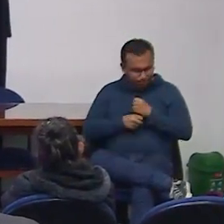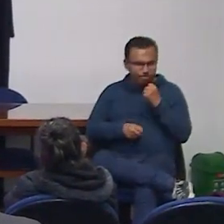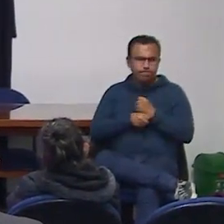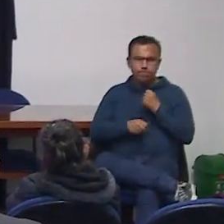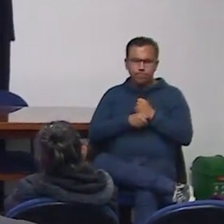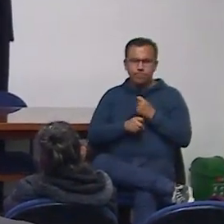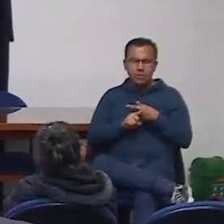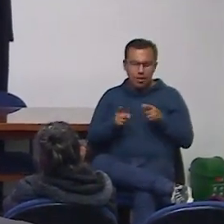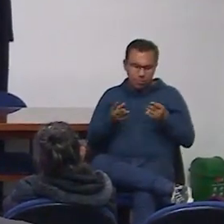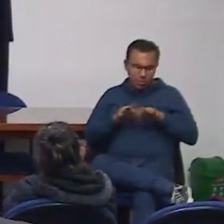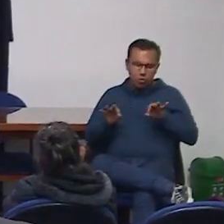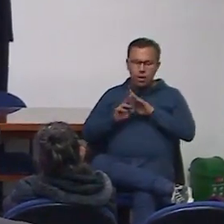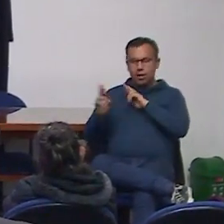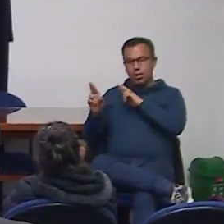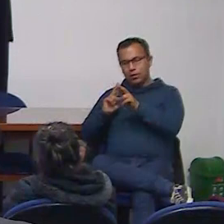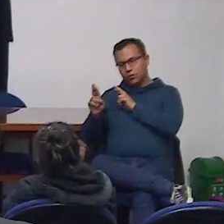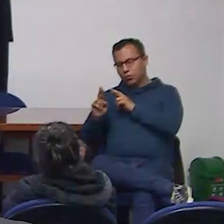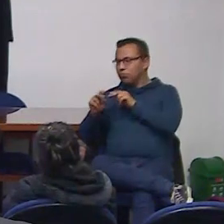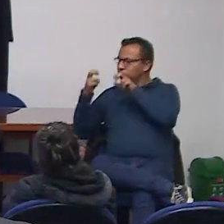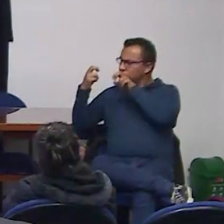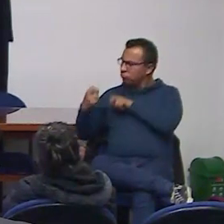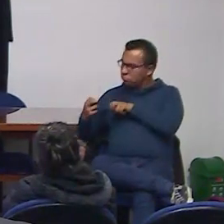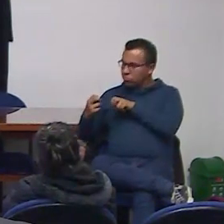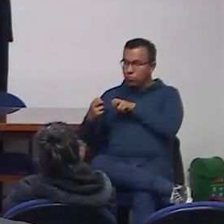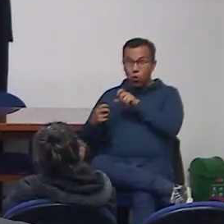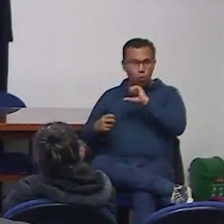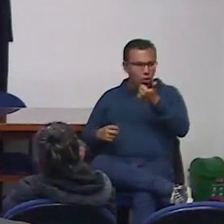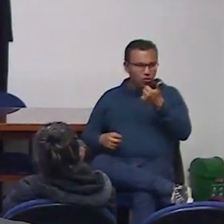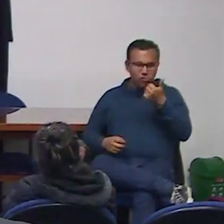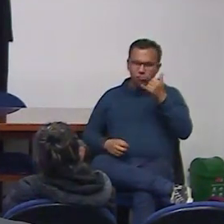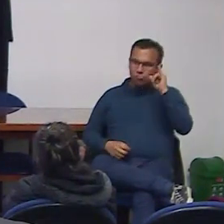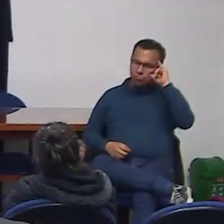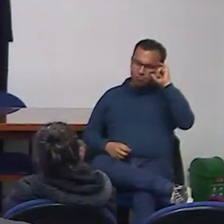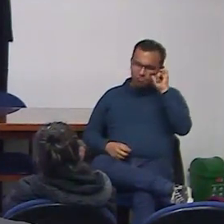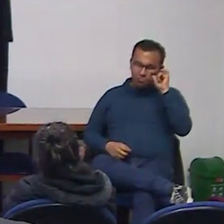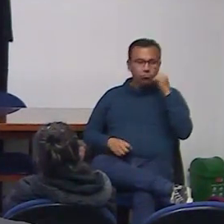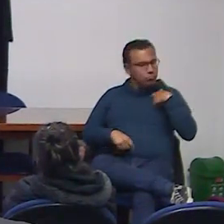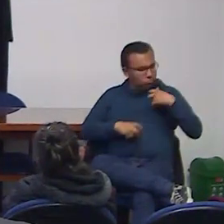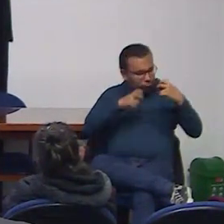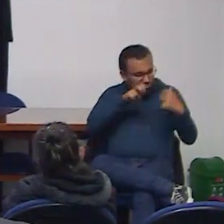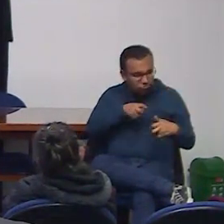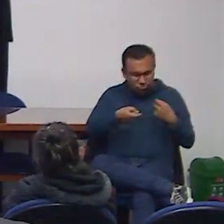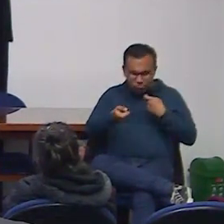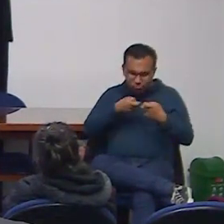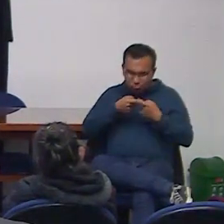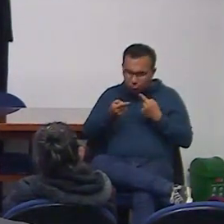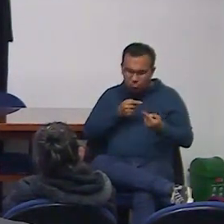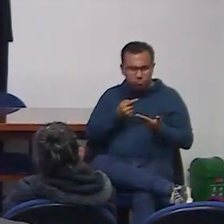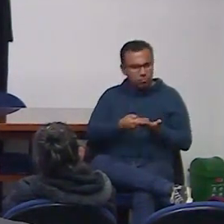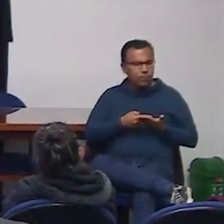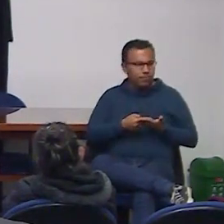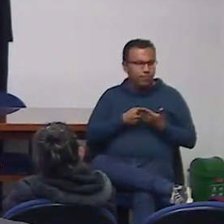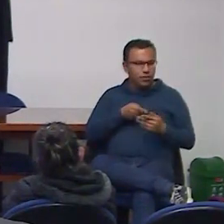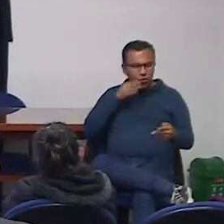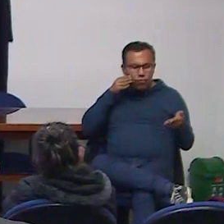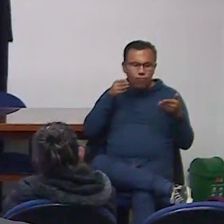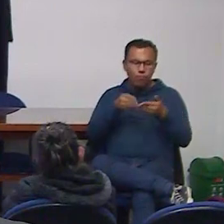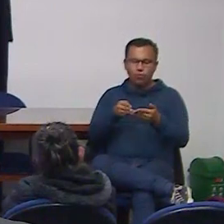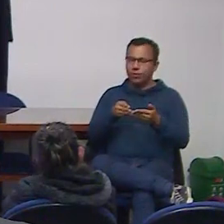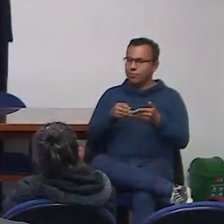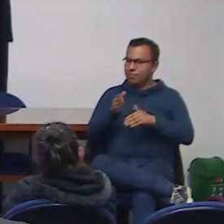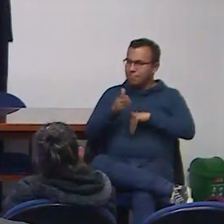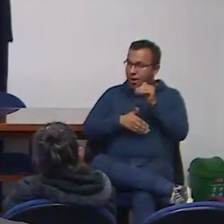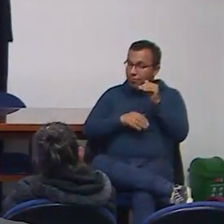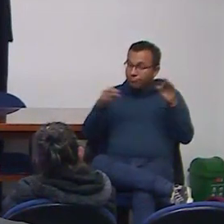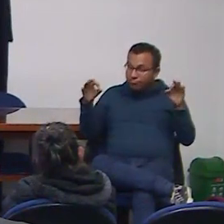interdisciplinario es fundamental O sea si nos tenemos que sentar con un psiquiatra evaluar un proceso tenemos que plantear muy bien nuestra mirada y nuestros